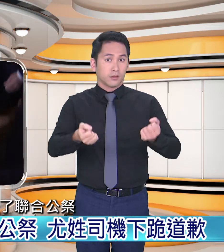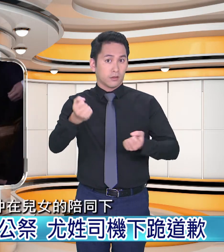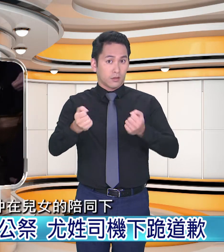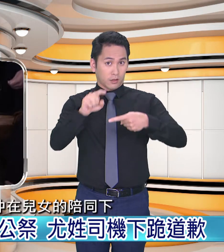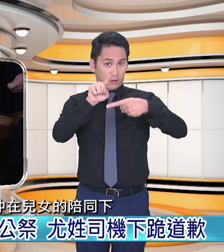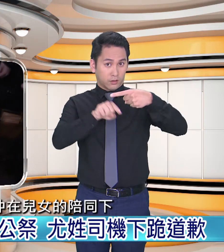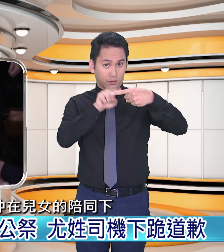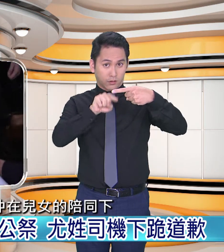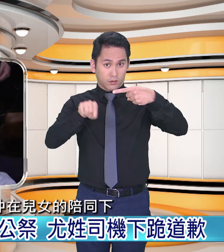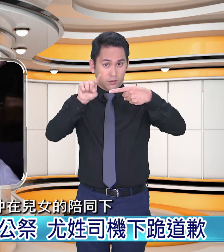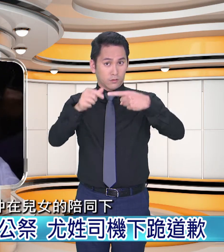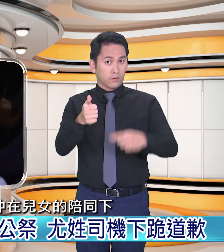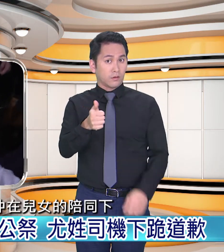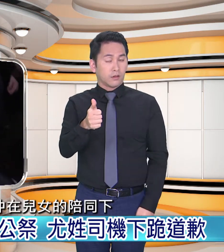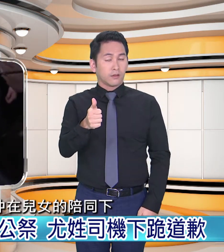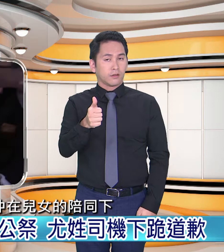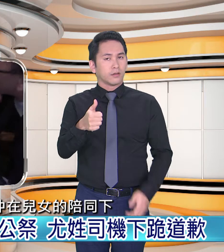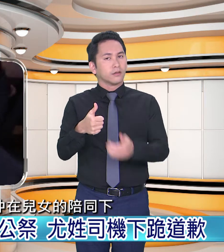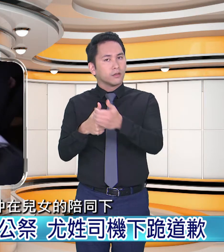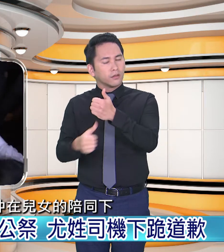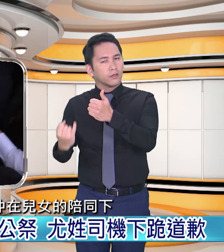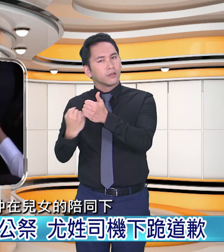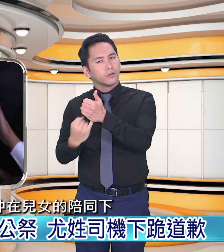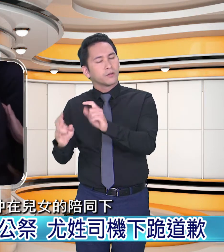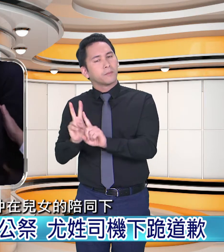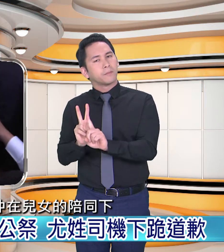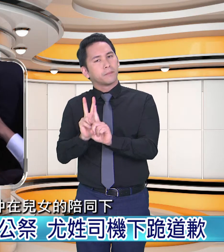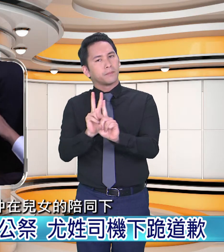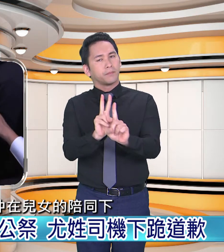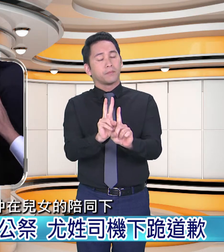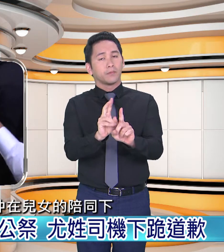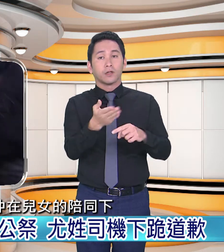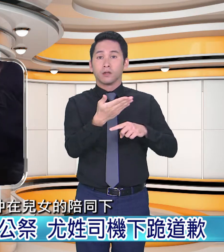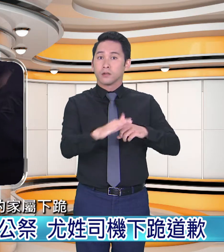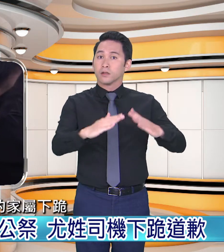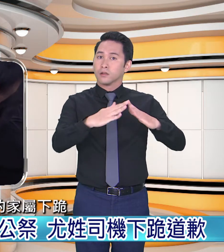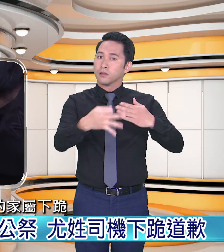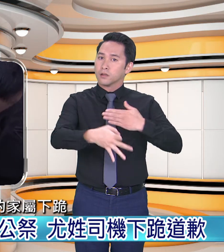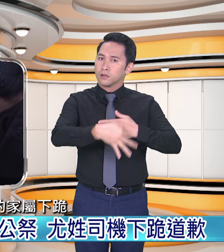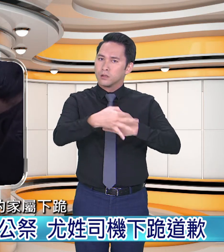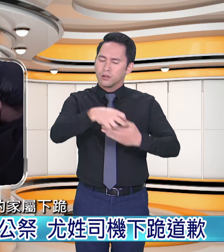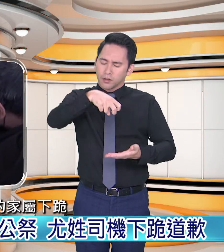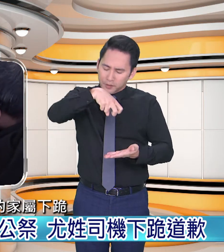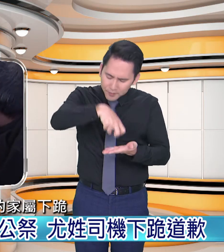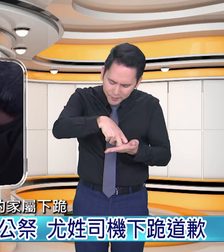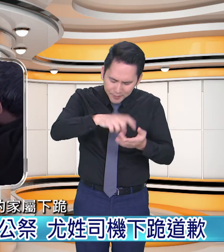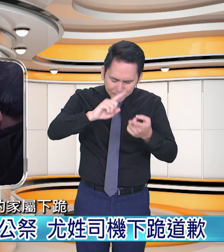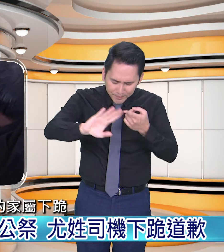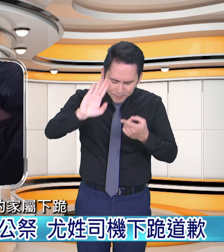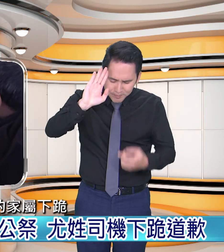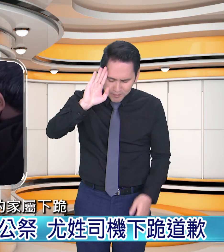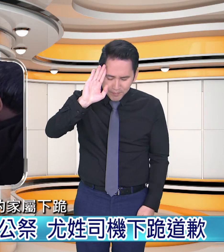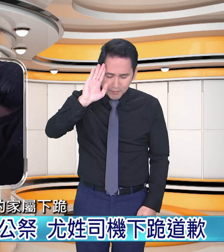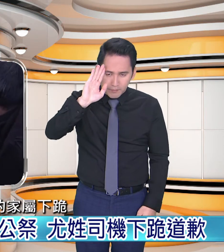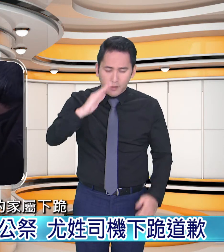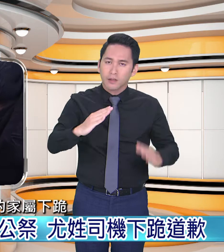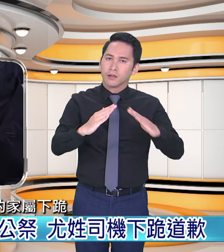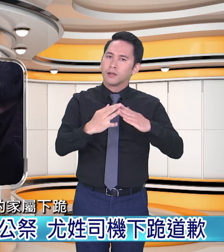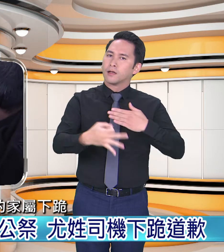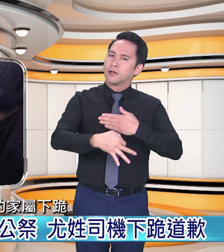车司机员尤振仲在儿女的陪同下，伤心地向罹难者的家属下跪，但